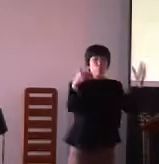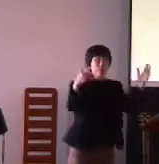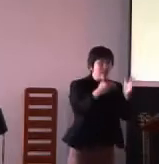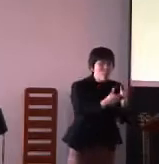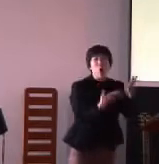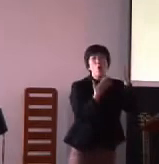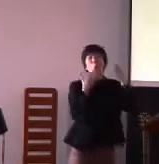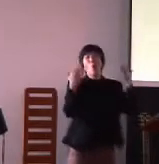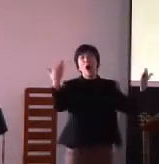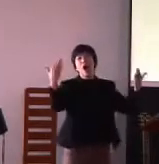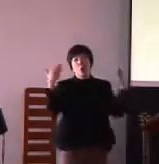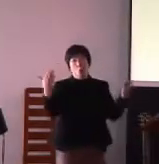小学校までは